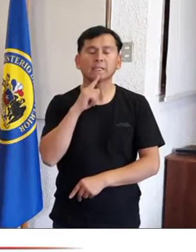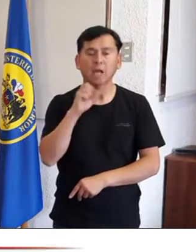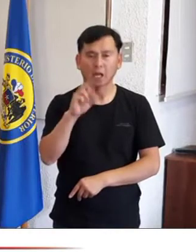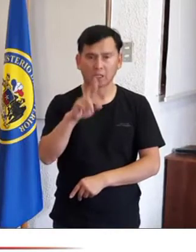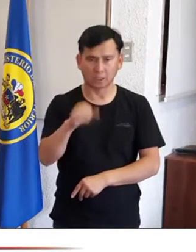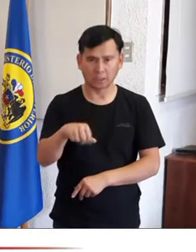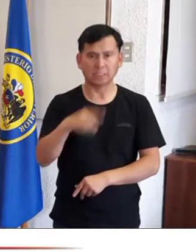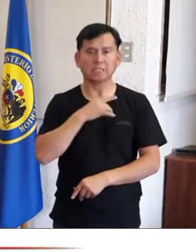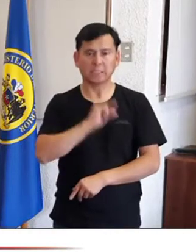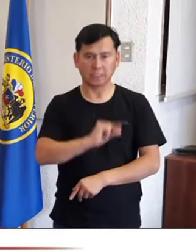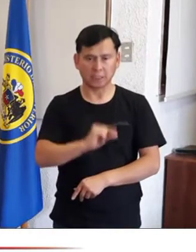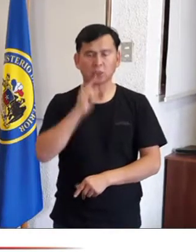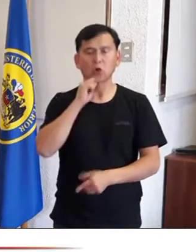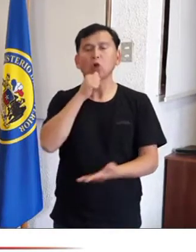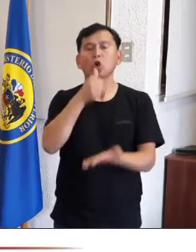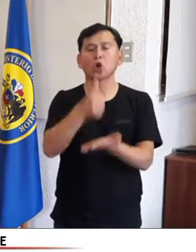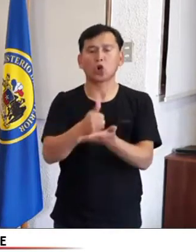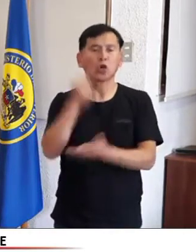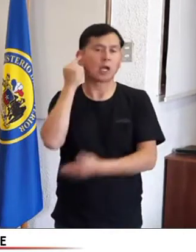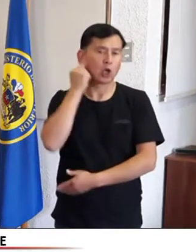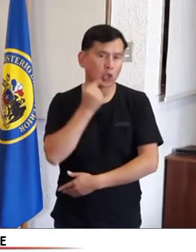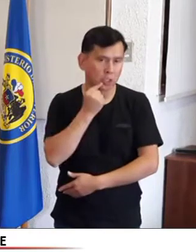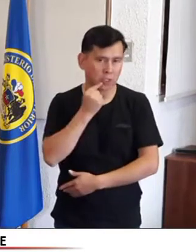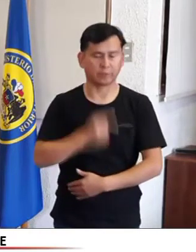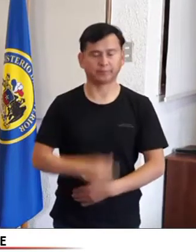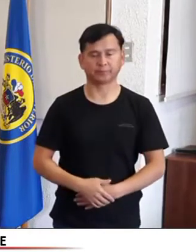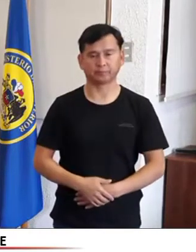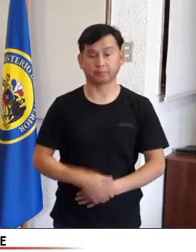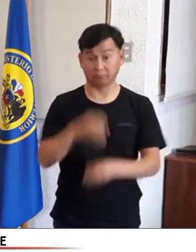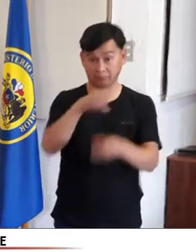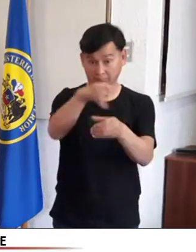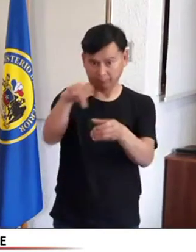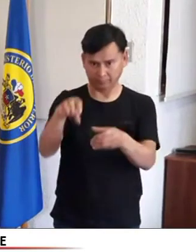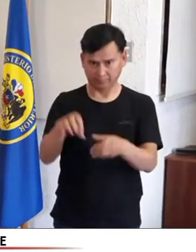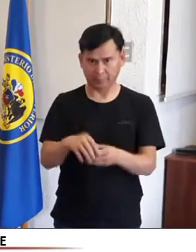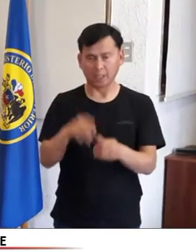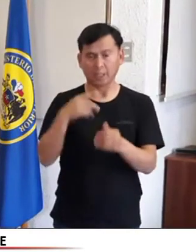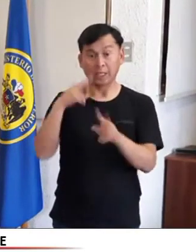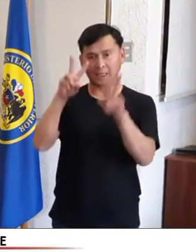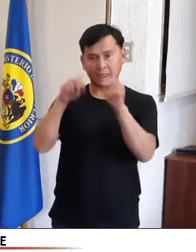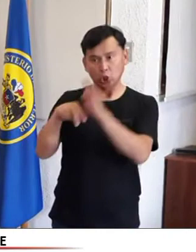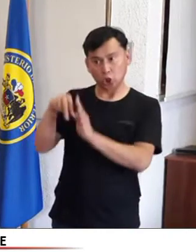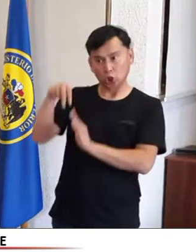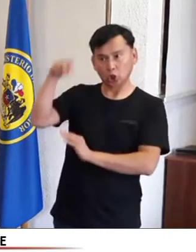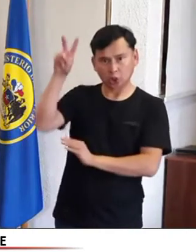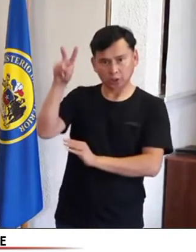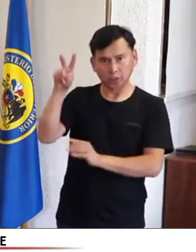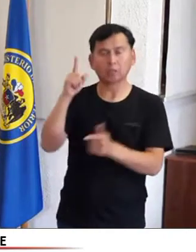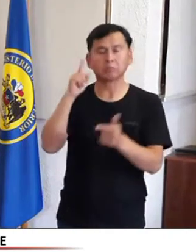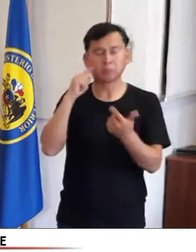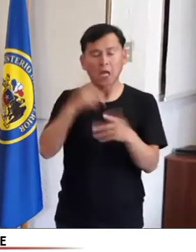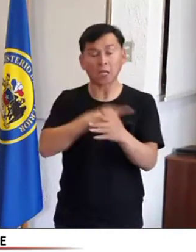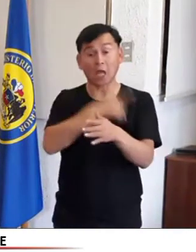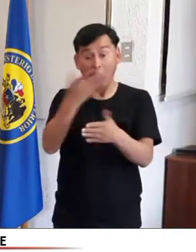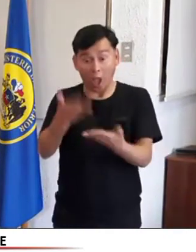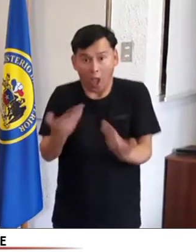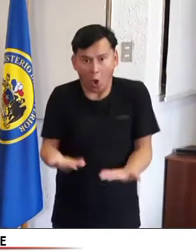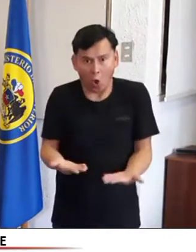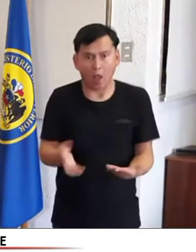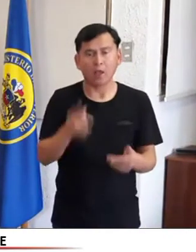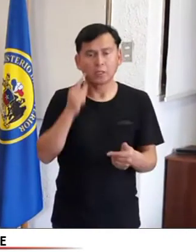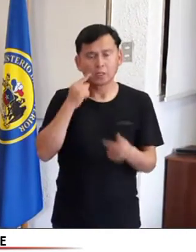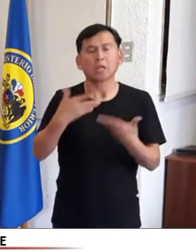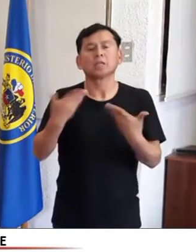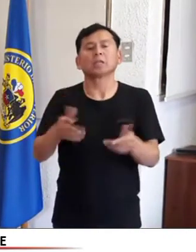Grande, Chile Chico, Cochrane y Bill O'Higgins. En lo referente a la zona norte, hasta la fecha podemos señalar que